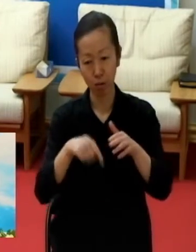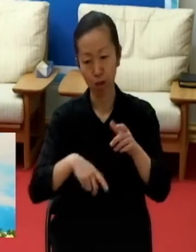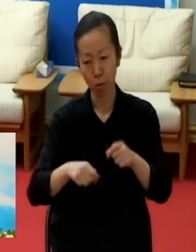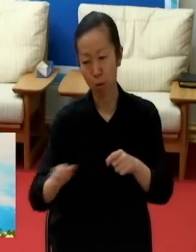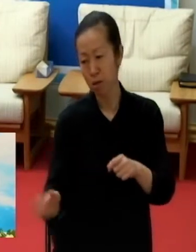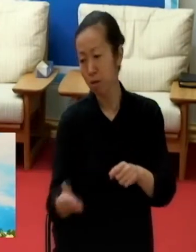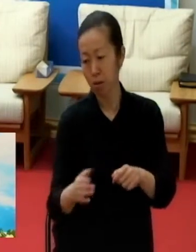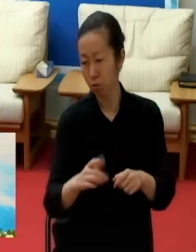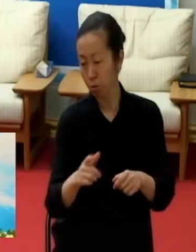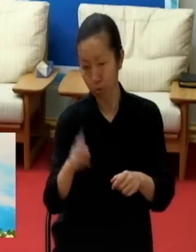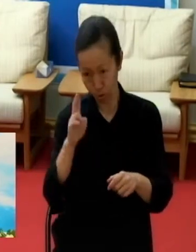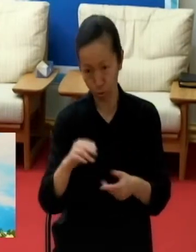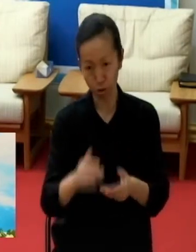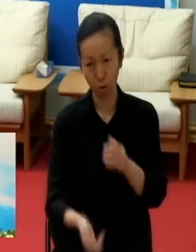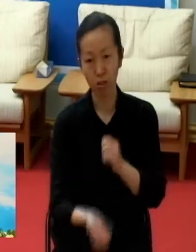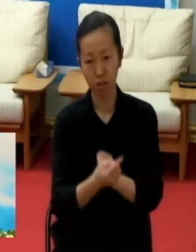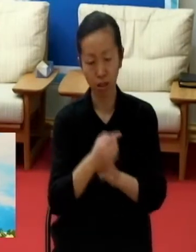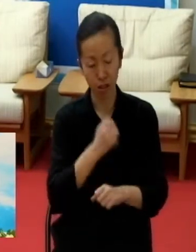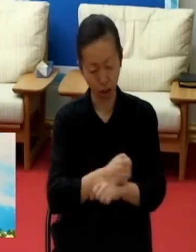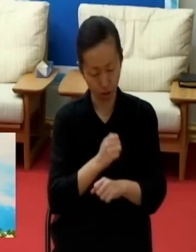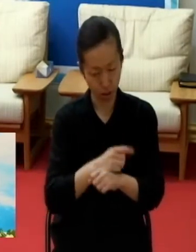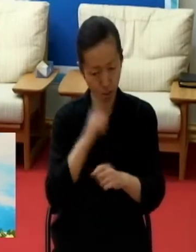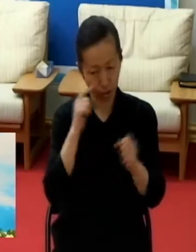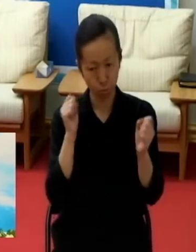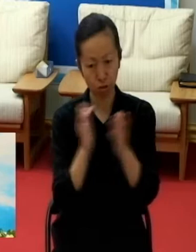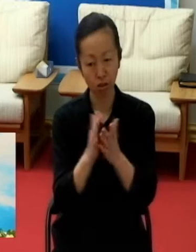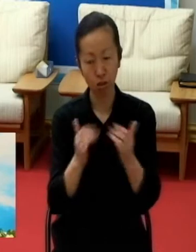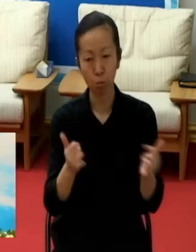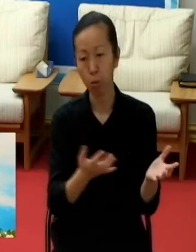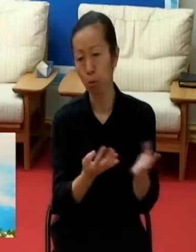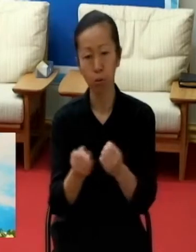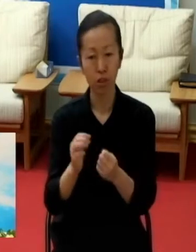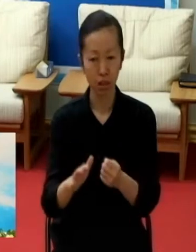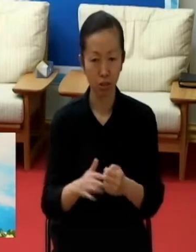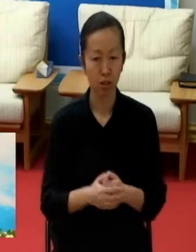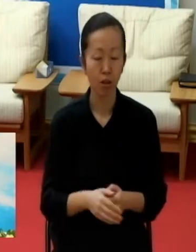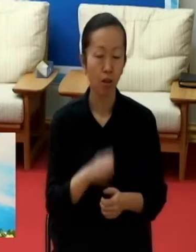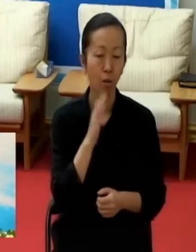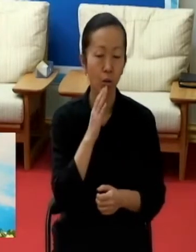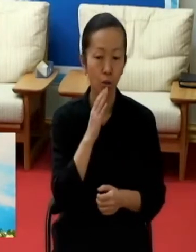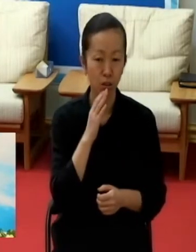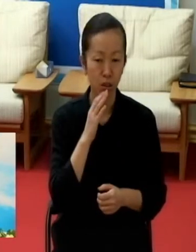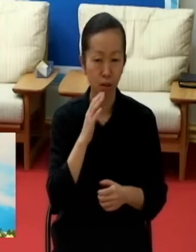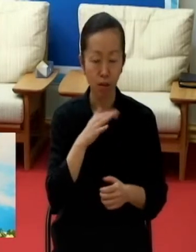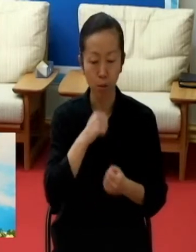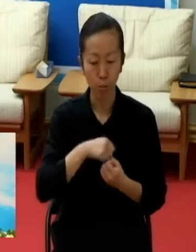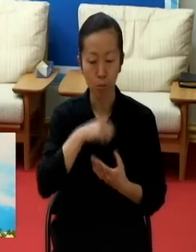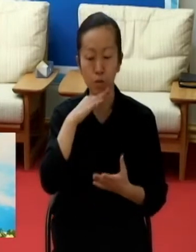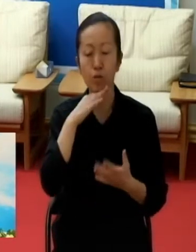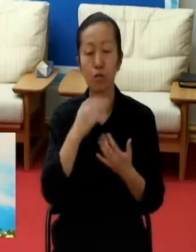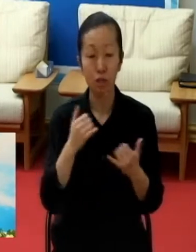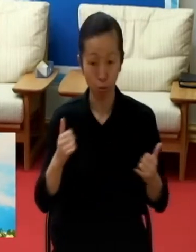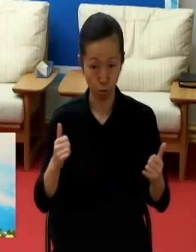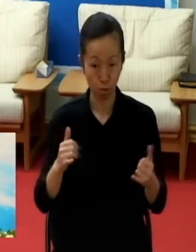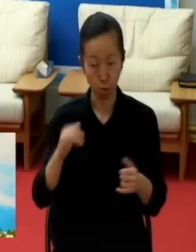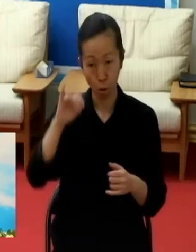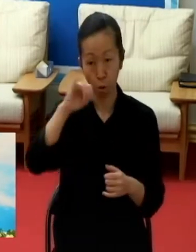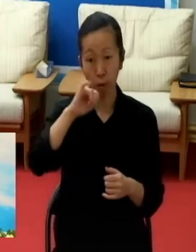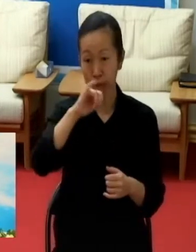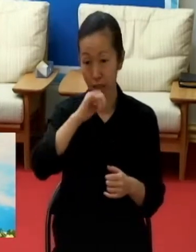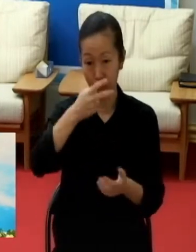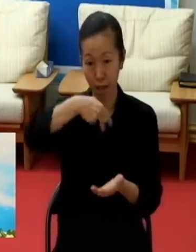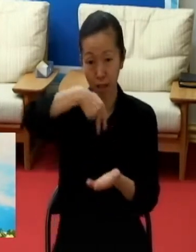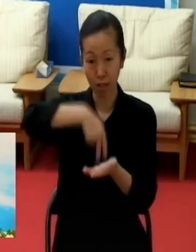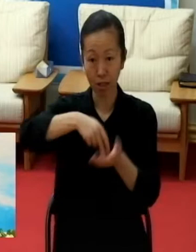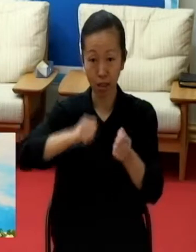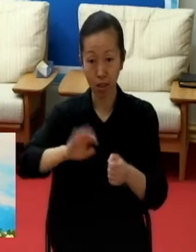어른이 나이 많은 어른이 할머니가 힘들어 서 있는데도 일어나지 않습니다. 本当に年配の年を取っているおばあちゃんが立って